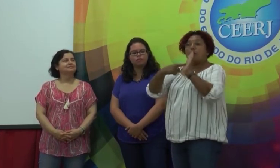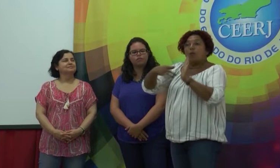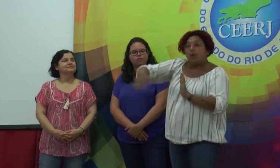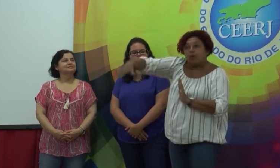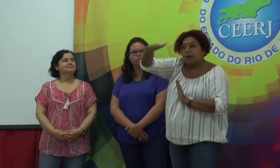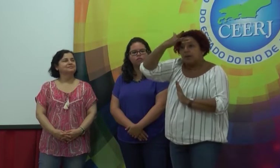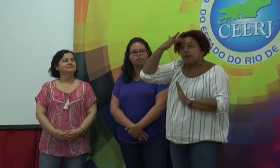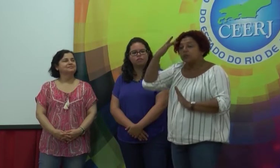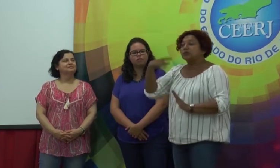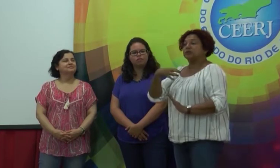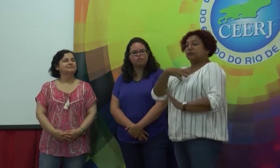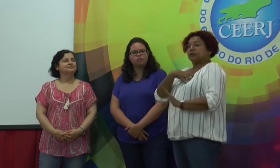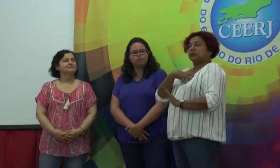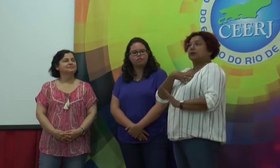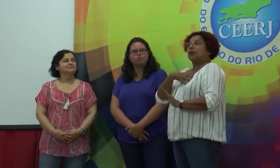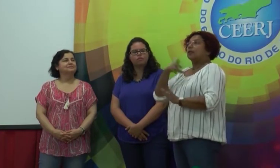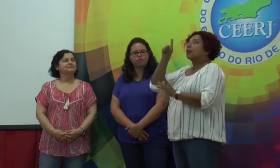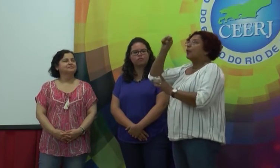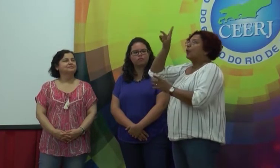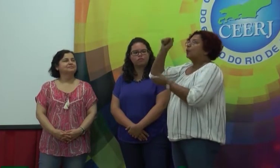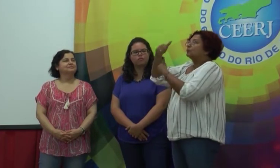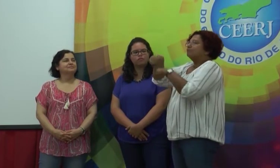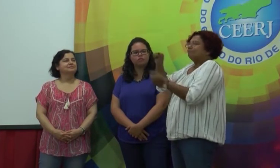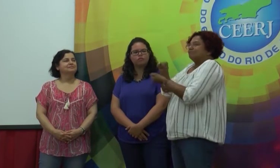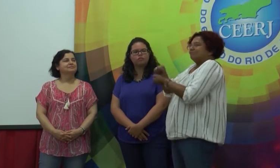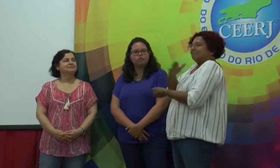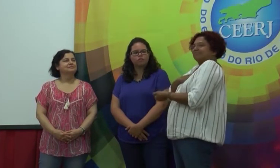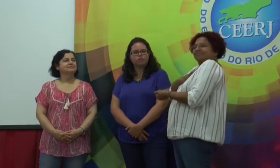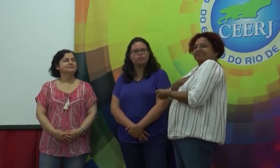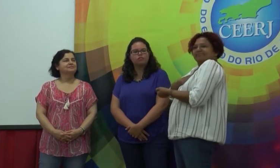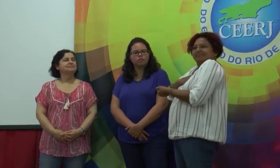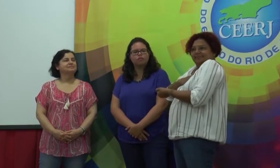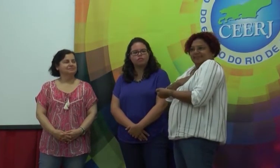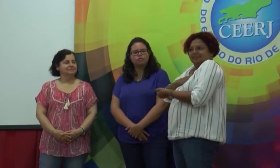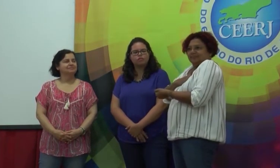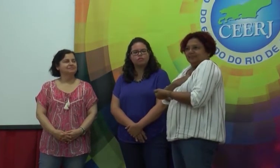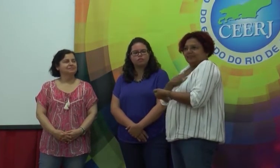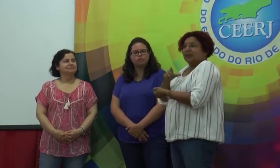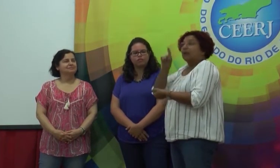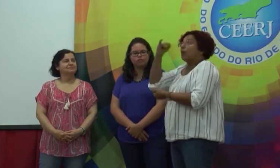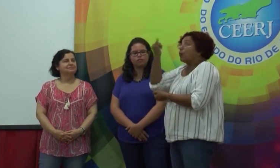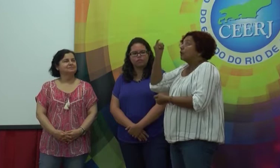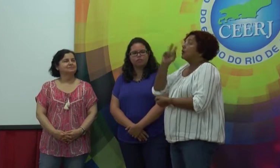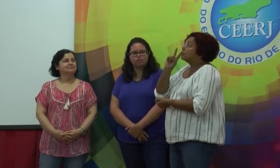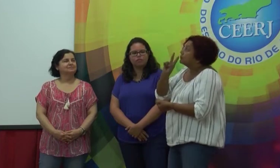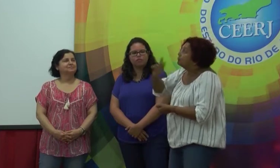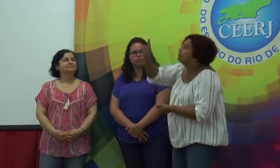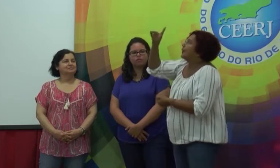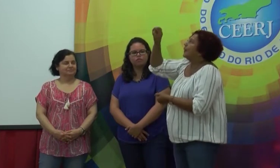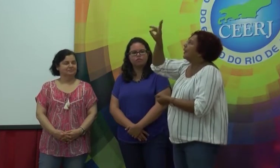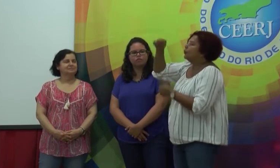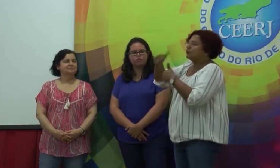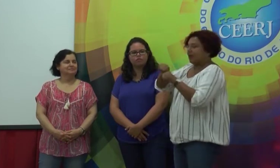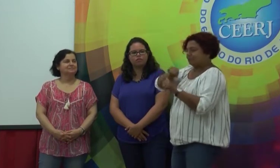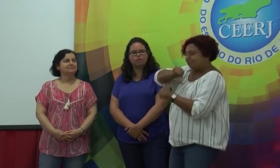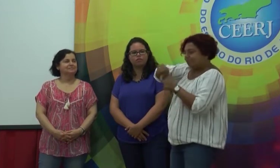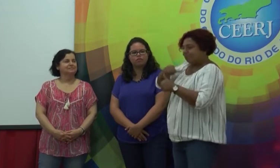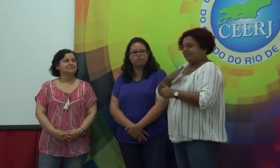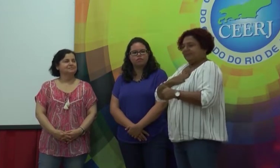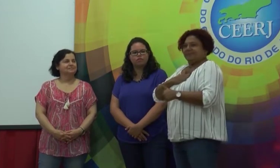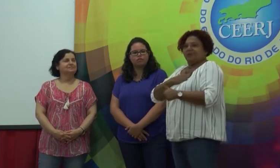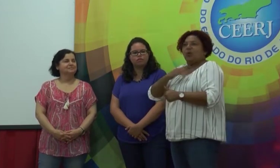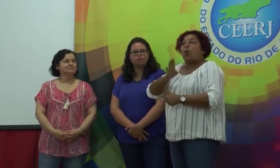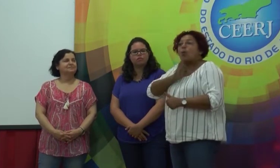doutrina espírita. São coisas simples em que as pessoas podem sentir e obter as suas respostas.